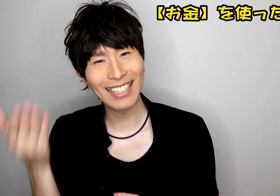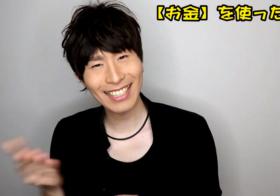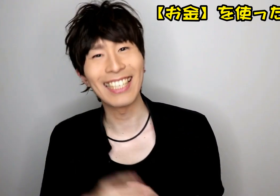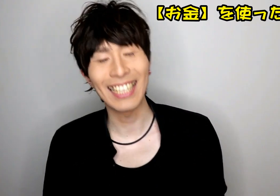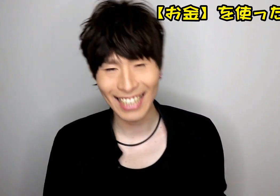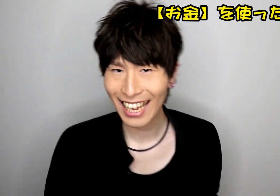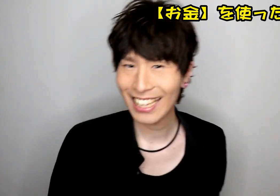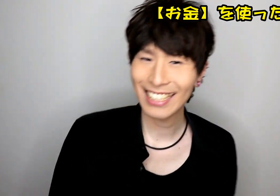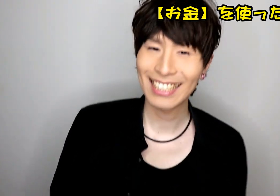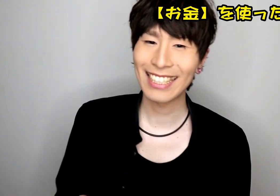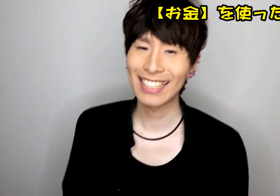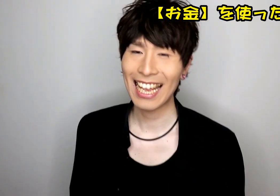次ですね、